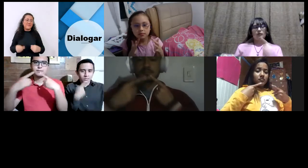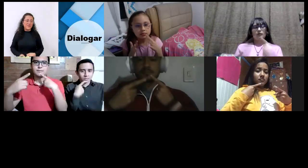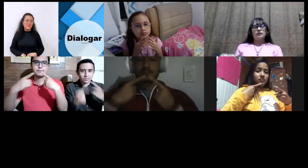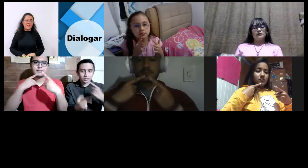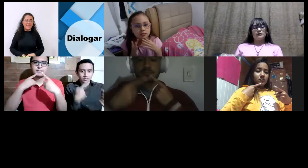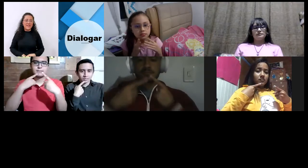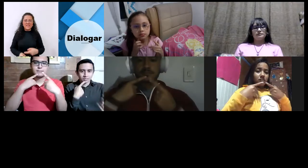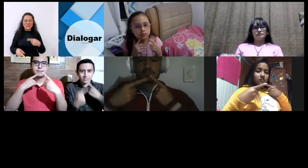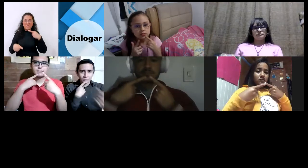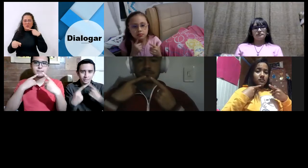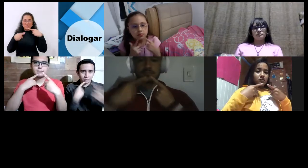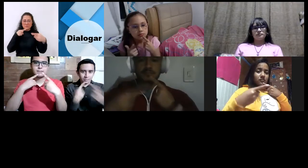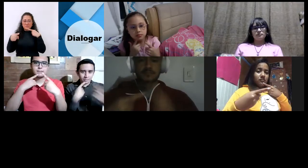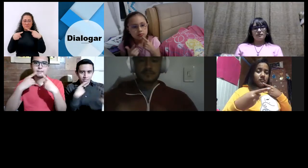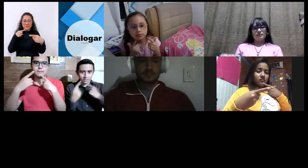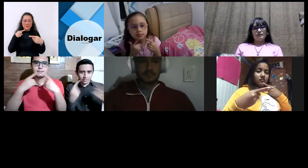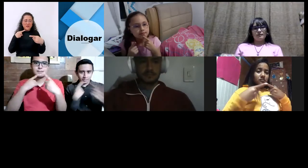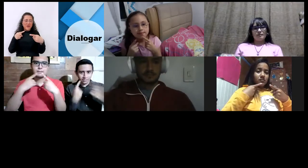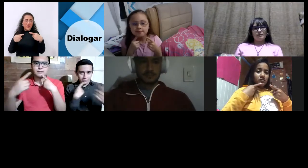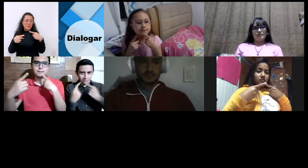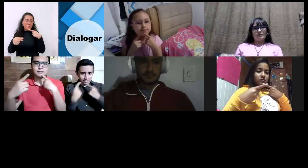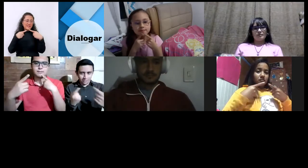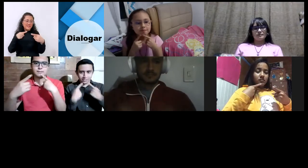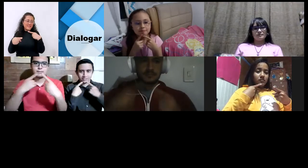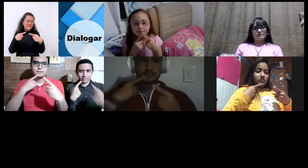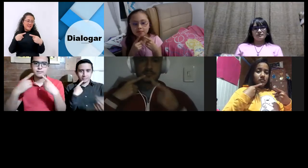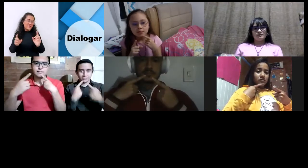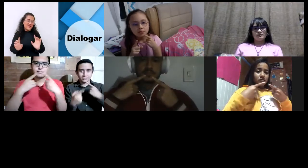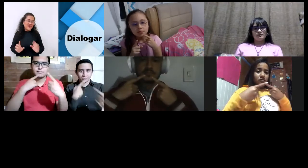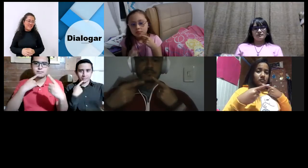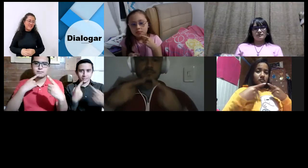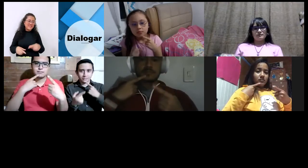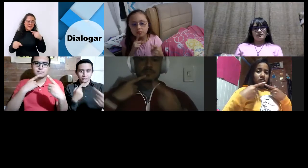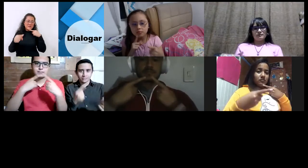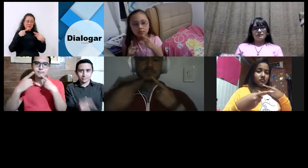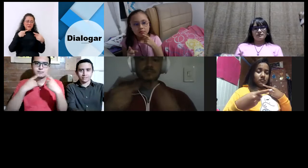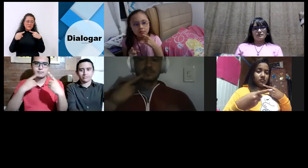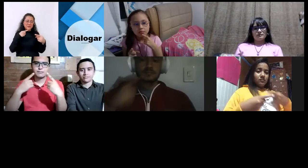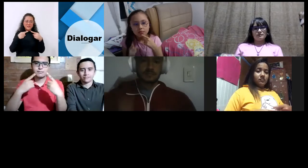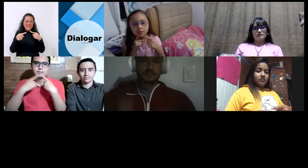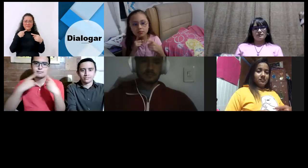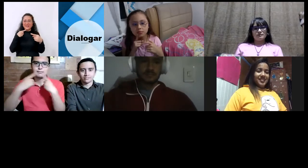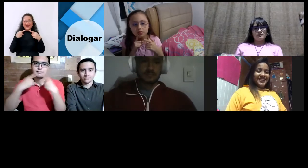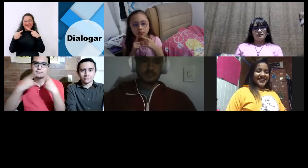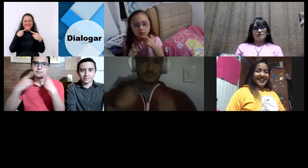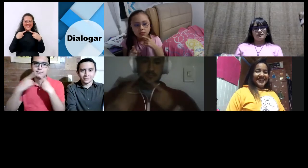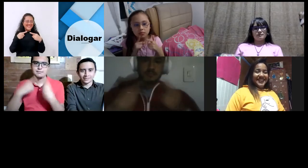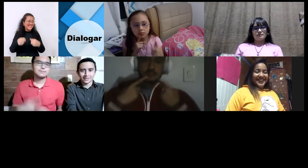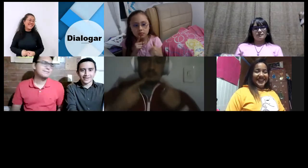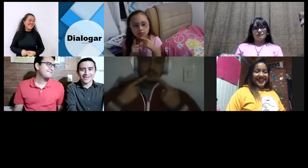Muy bien. Es como una o dos veces, ¿cierto? Y ya, no necesitamos de pronto mucho tiempo ahí.